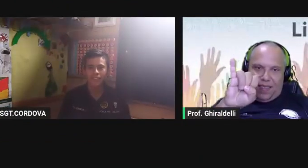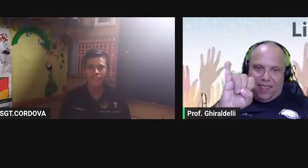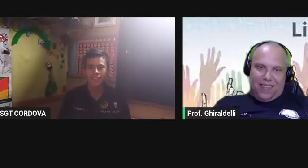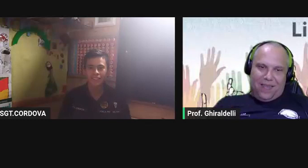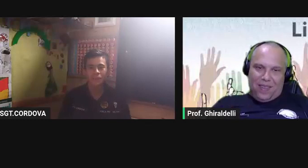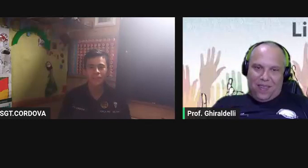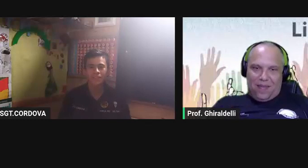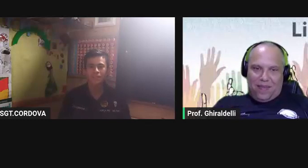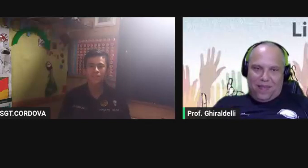Começa.